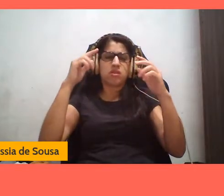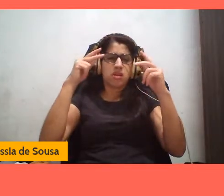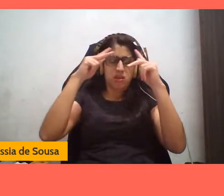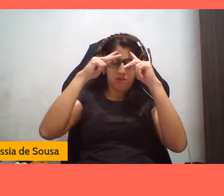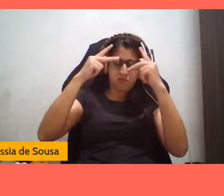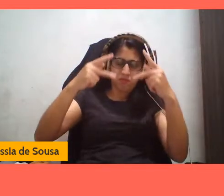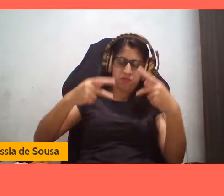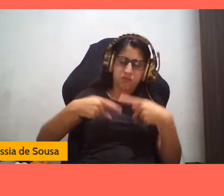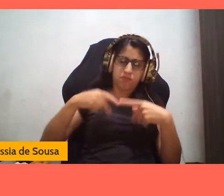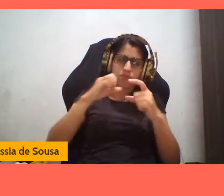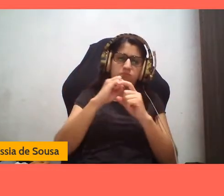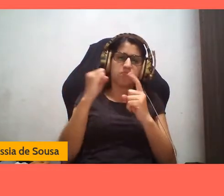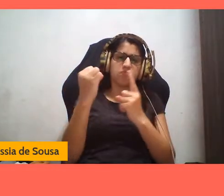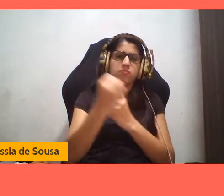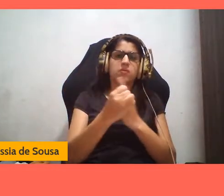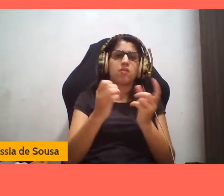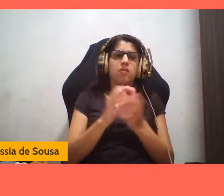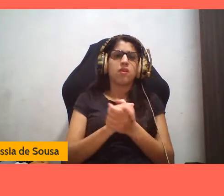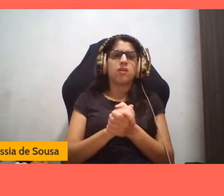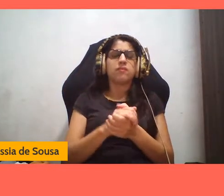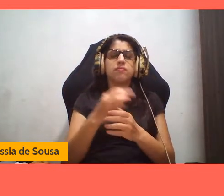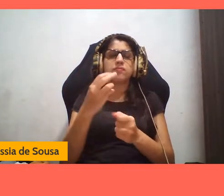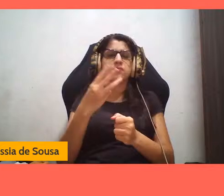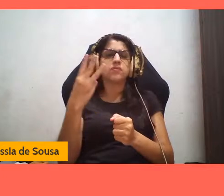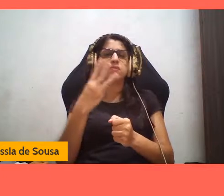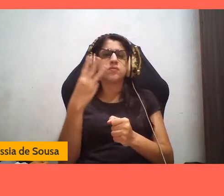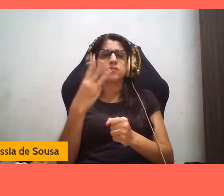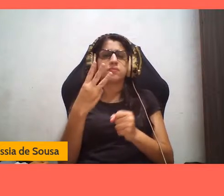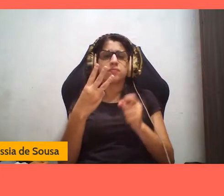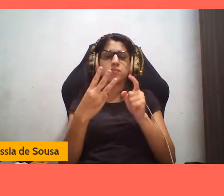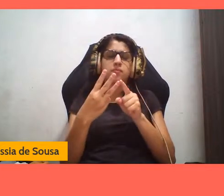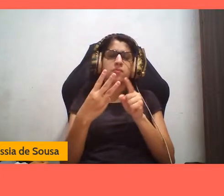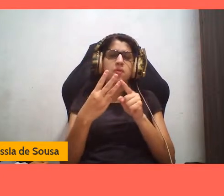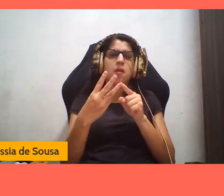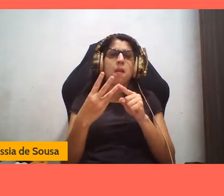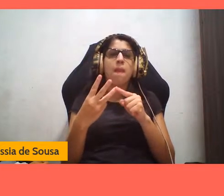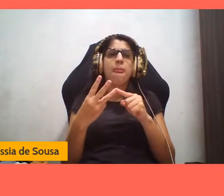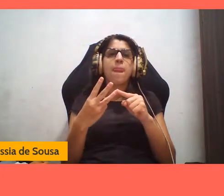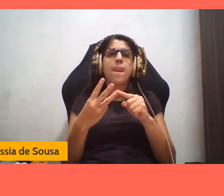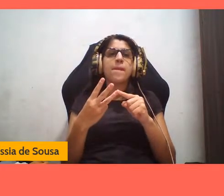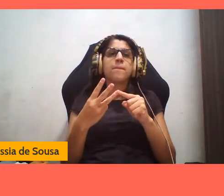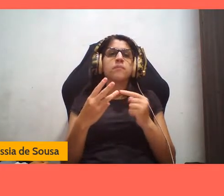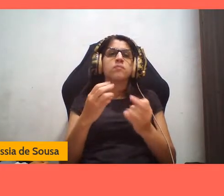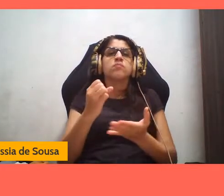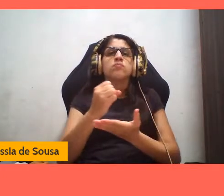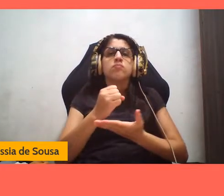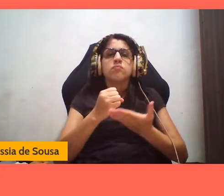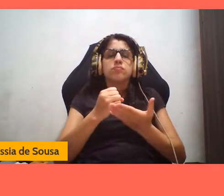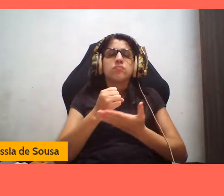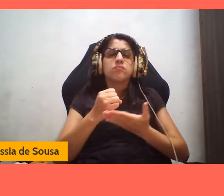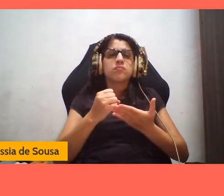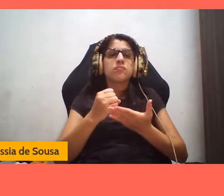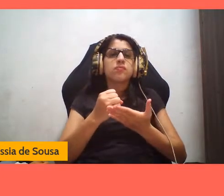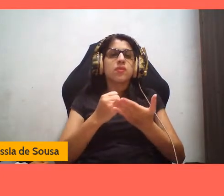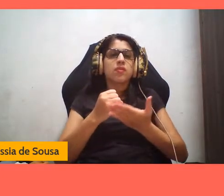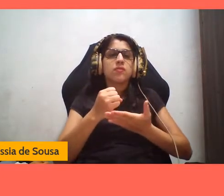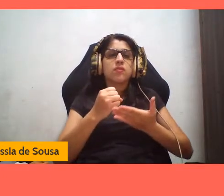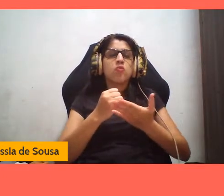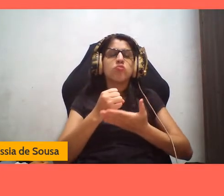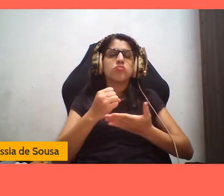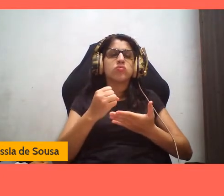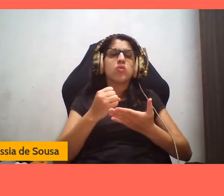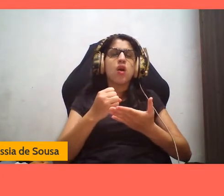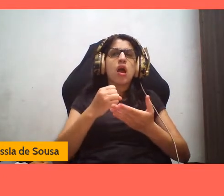Terceiro princípio que eu quero colocar é o princípio de tratar ou considerar